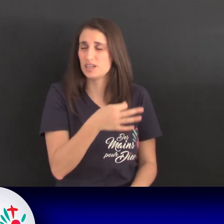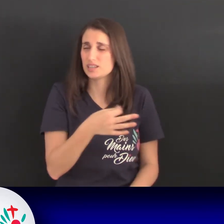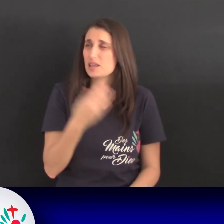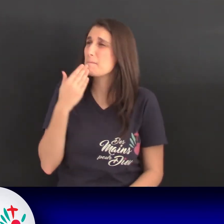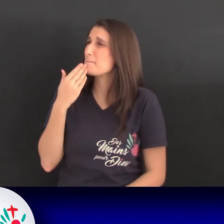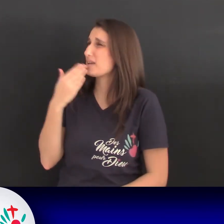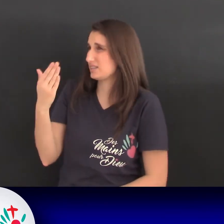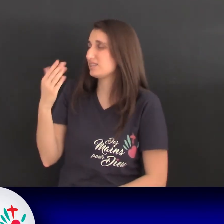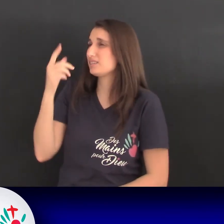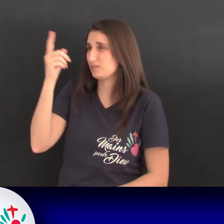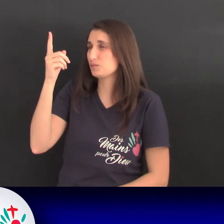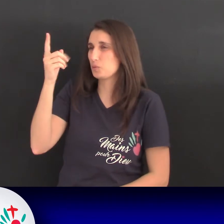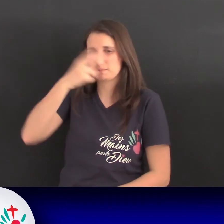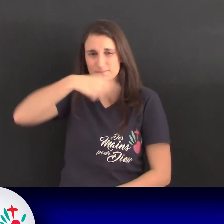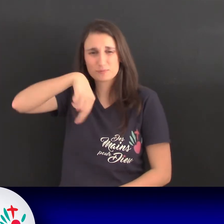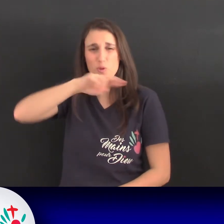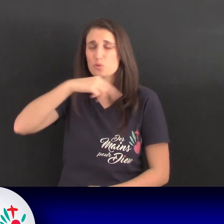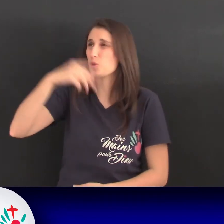que tu es notre Dieu.